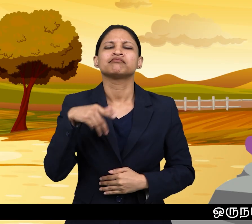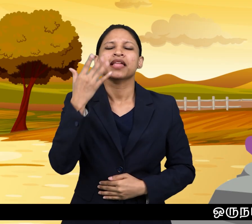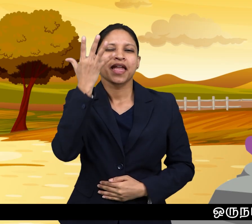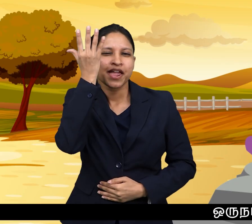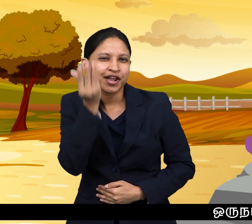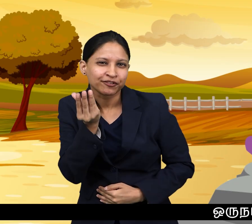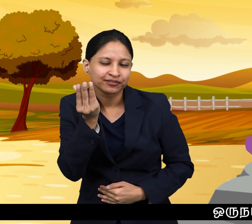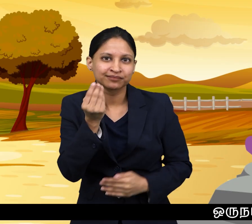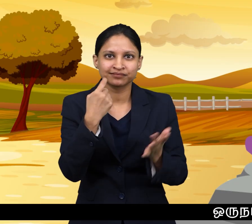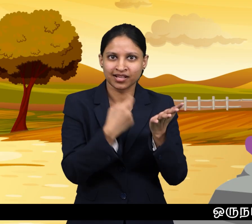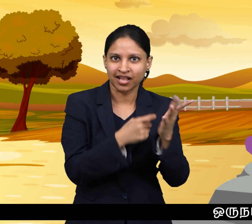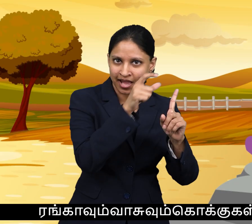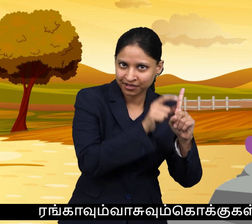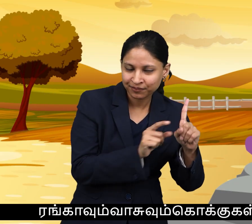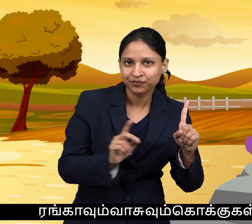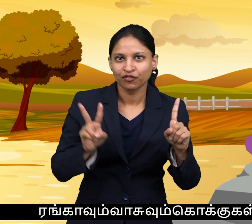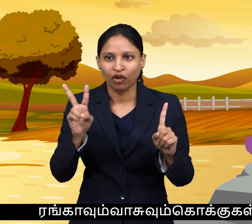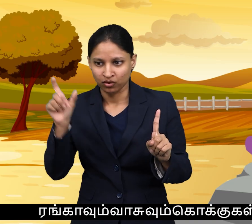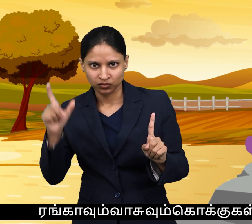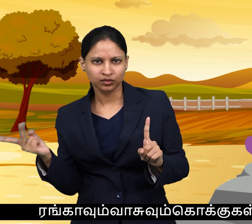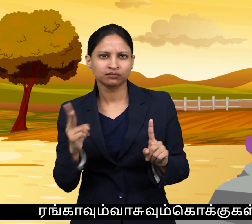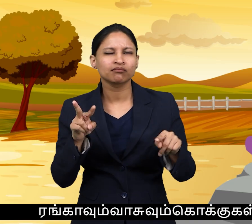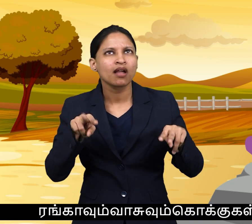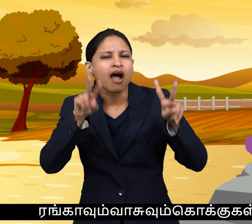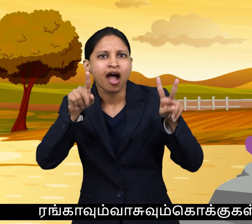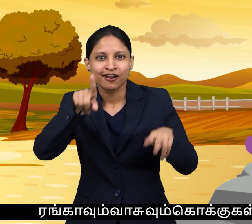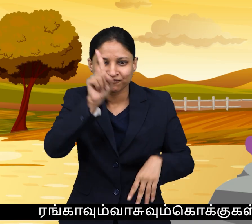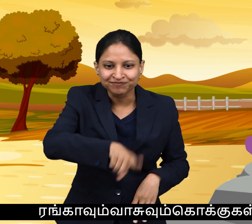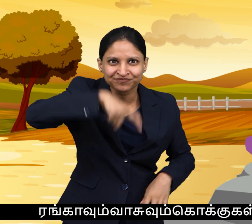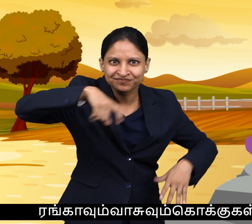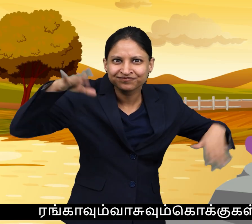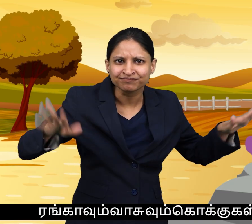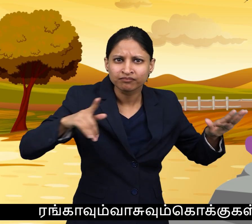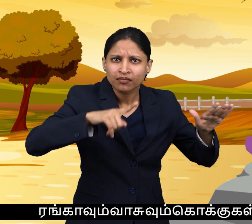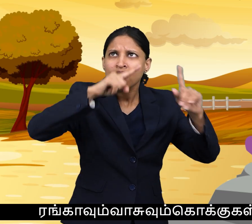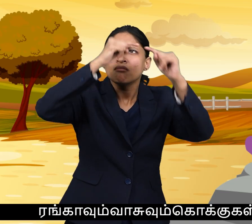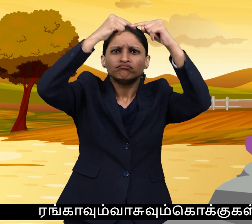ஒரு நாள் மாலை ரங்காவும் வாசுவும் கொக்குகள் வரிசையில் பறப்பதை கண்டனர்.